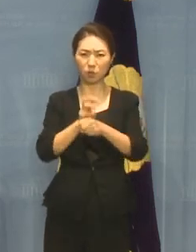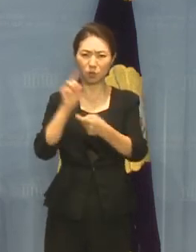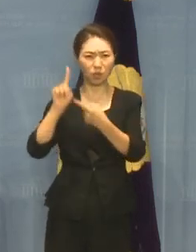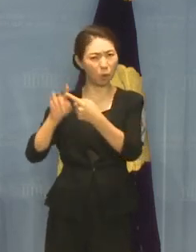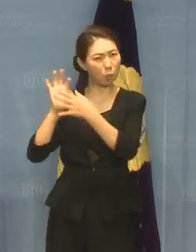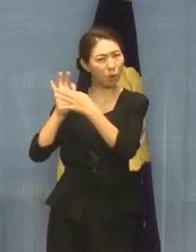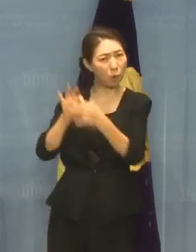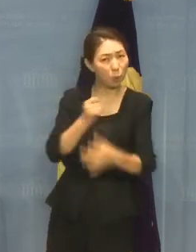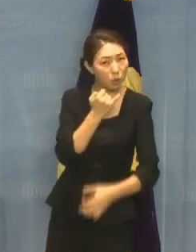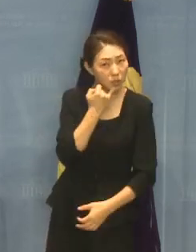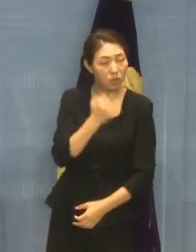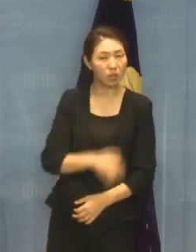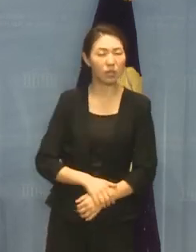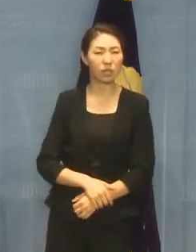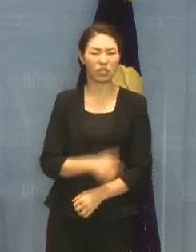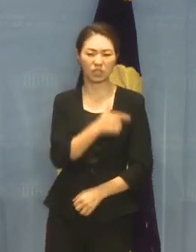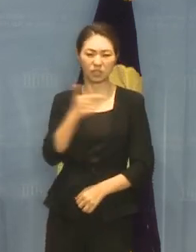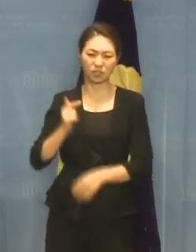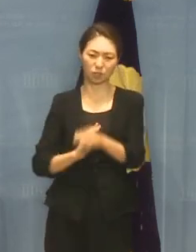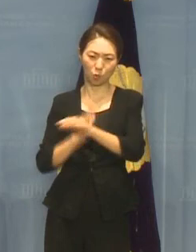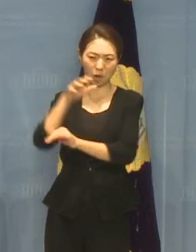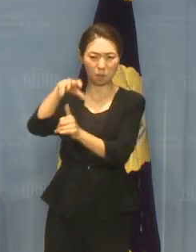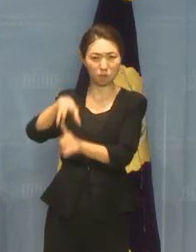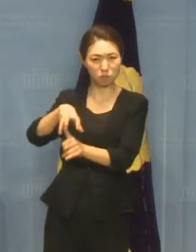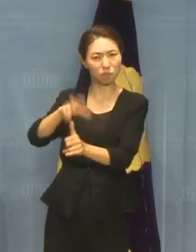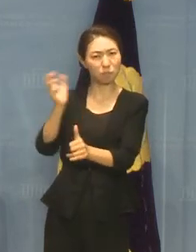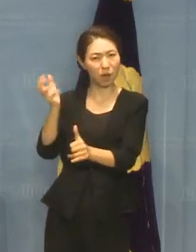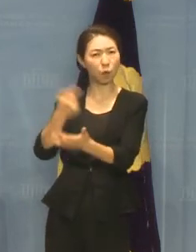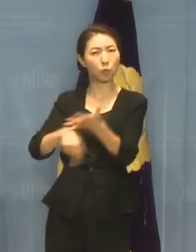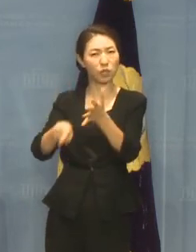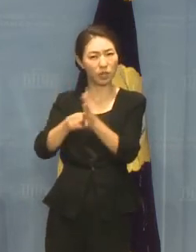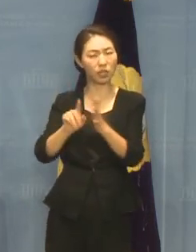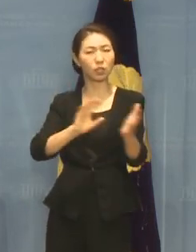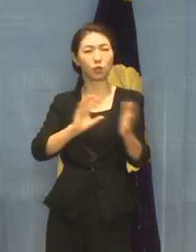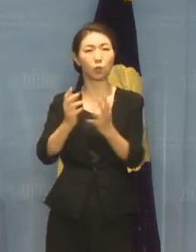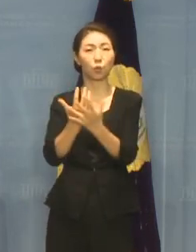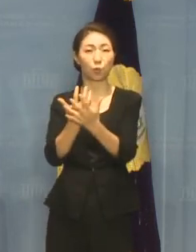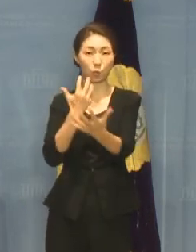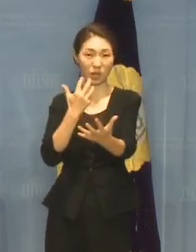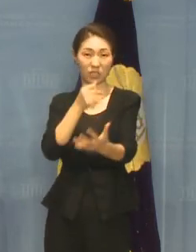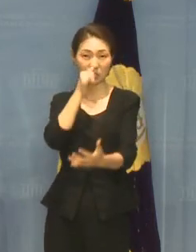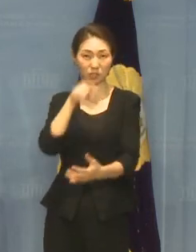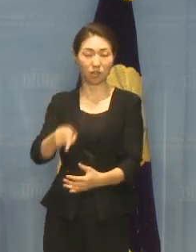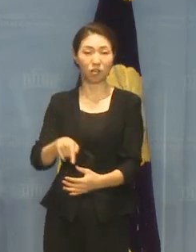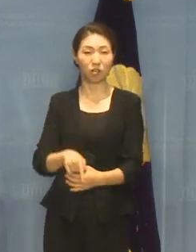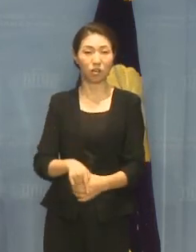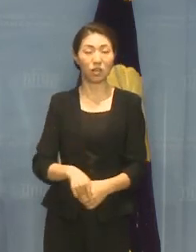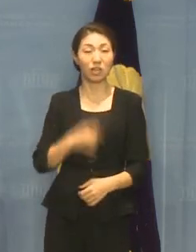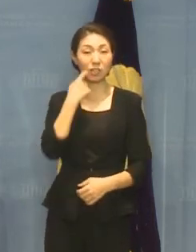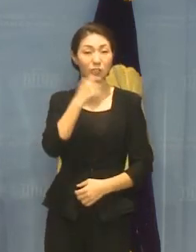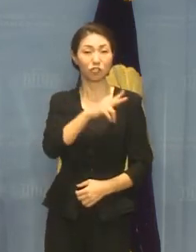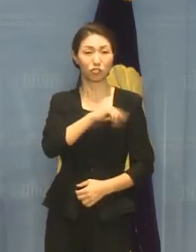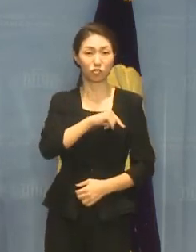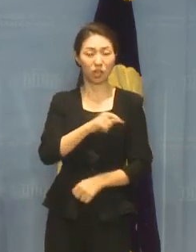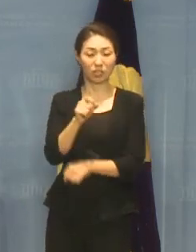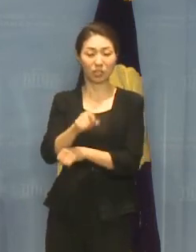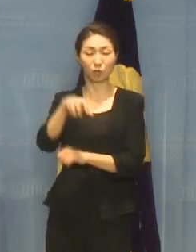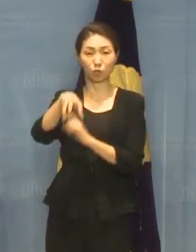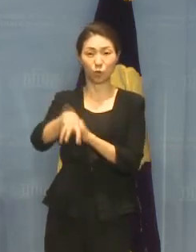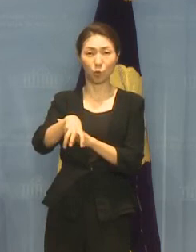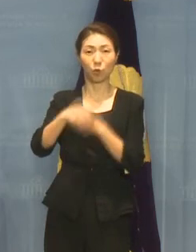대기업에 대한 가행규제 해소와 올바른 방향 모색을 위한 세미나가 의원회 간 신관 제2세미나실에서 개최될